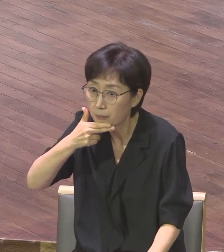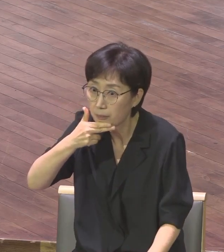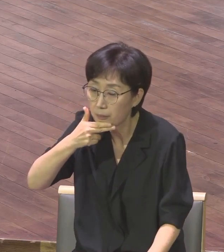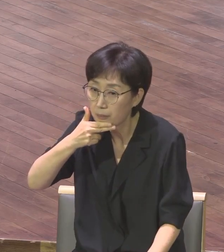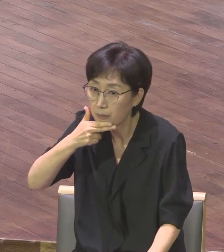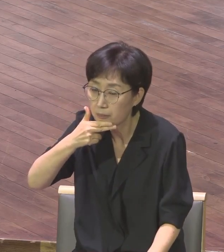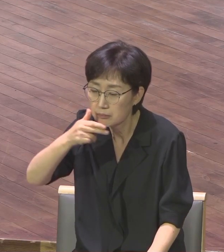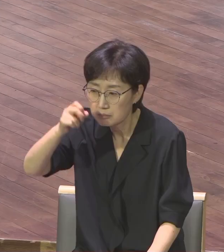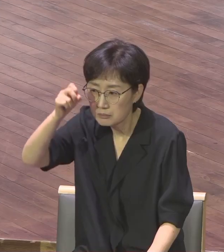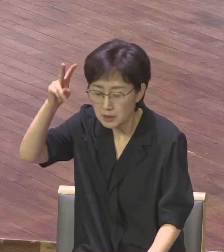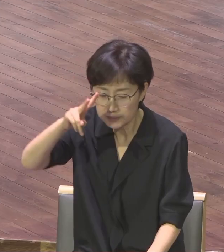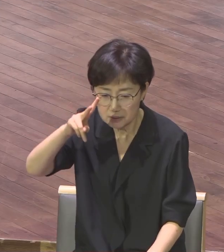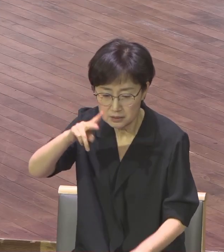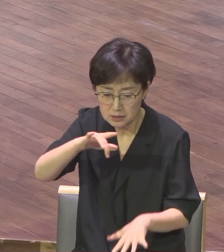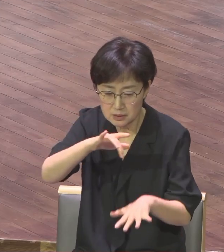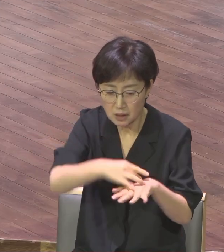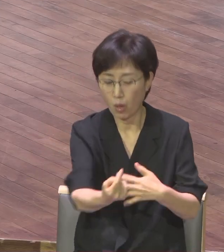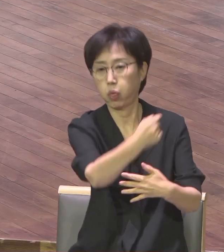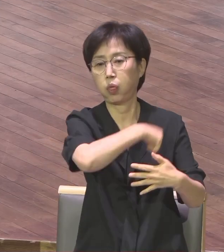갑자기 역사해버린 사단이